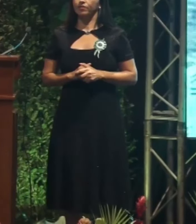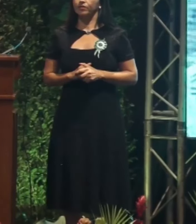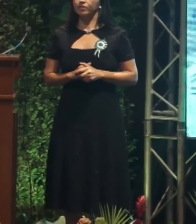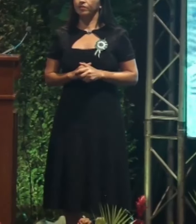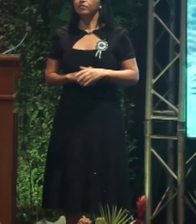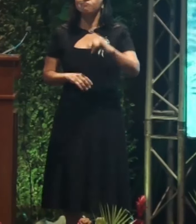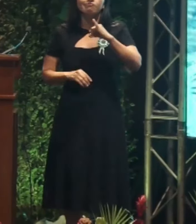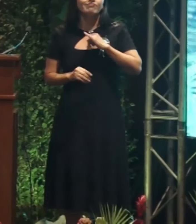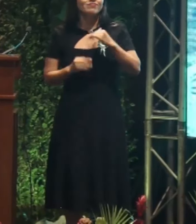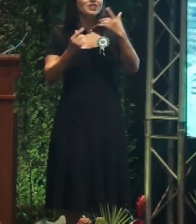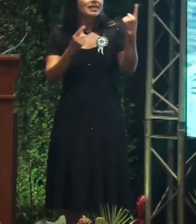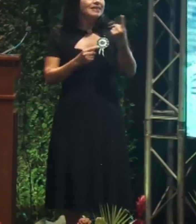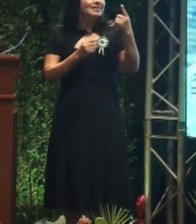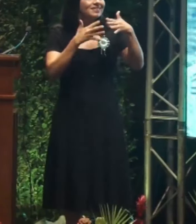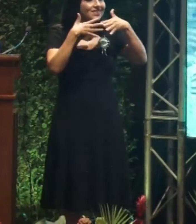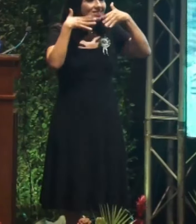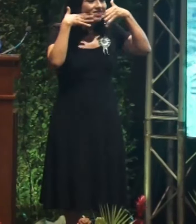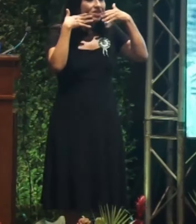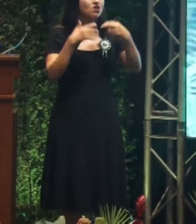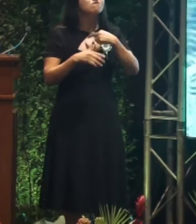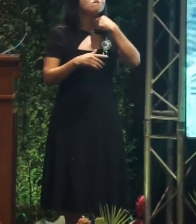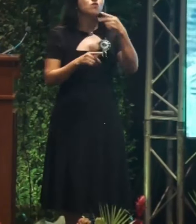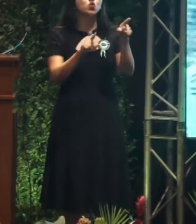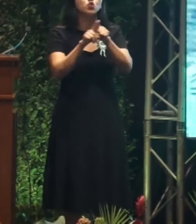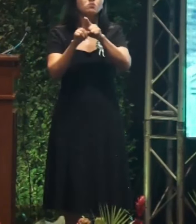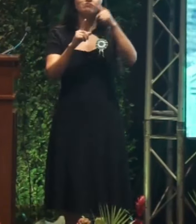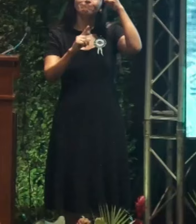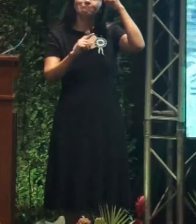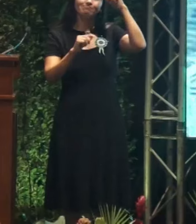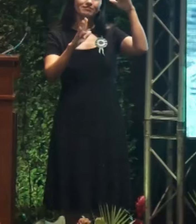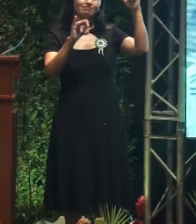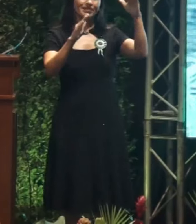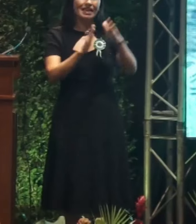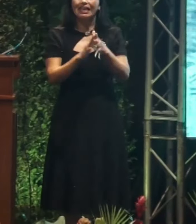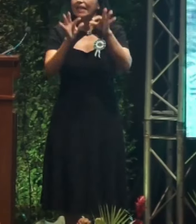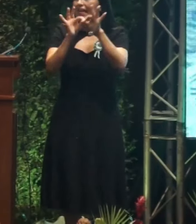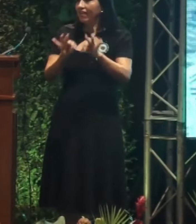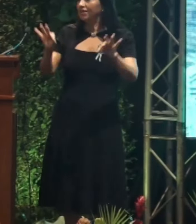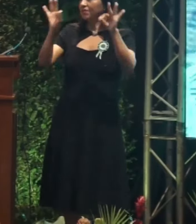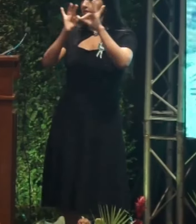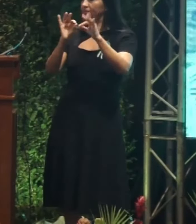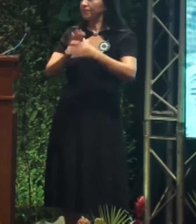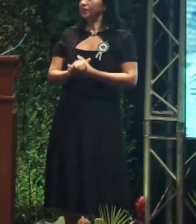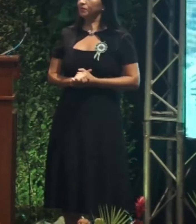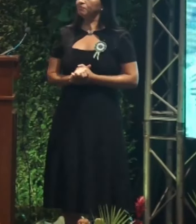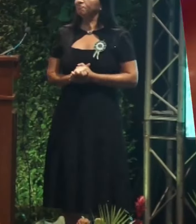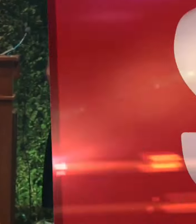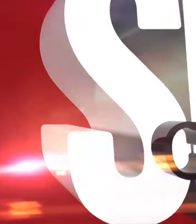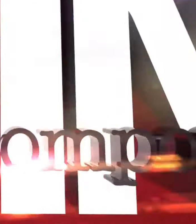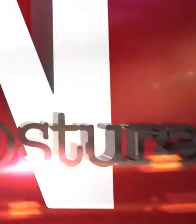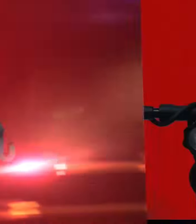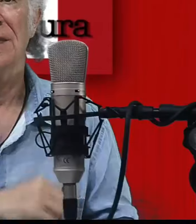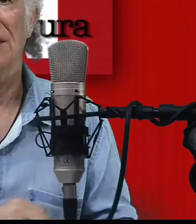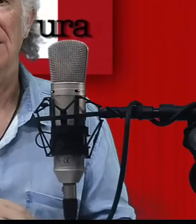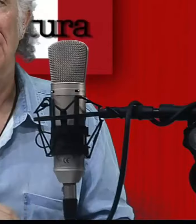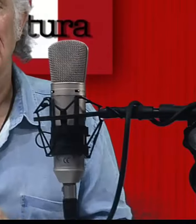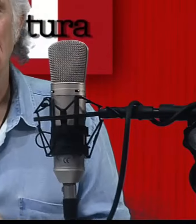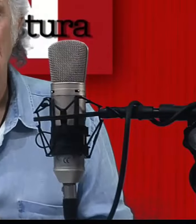pero siempre voy a darle una sonrisa y una voz de esperanza. Eso es lo más importante ahora.